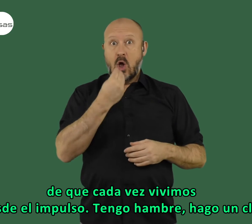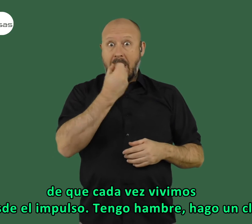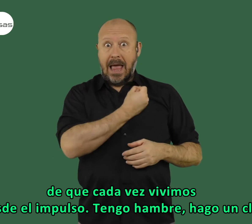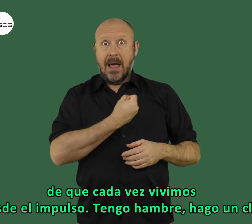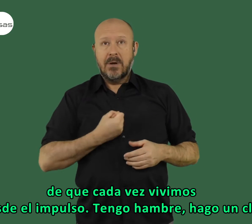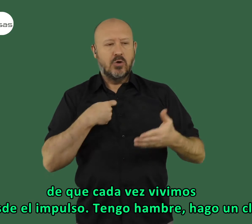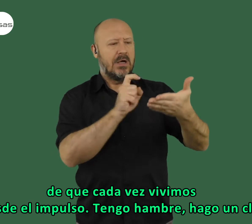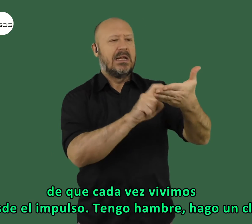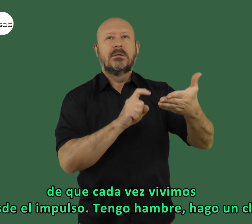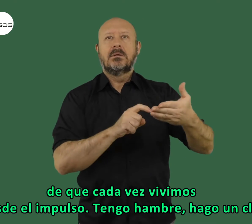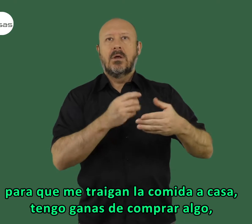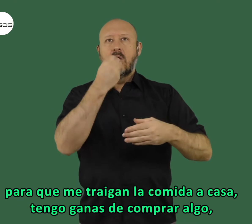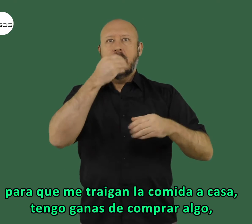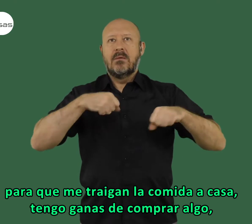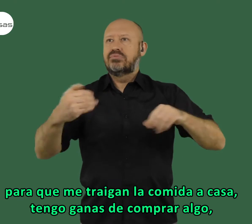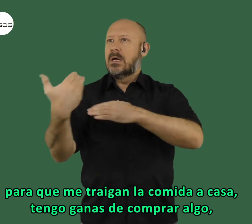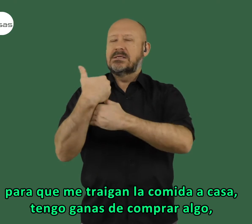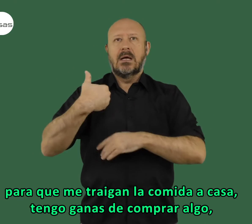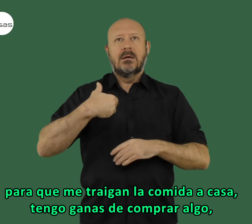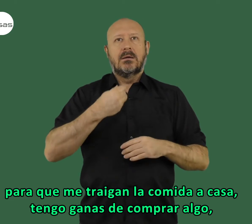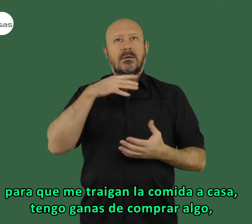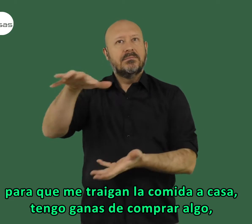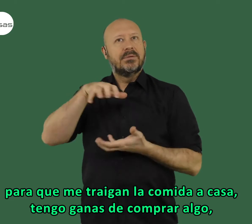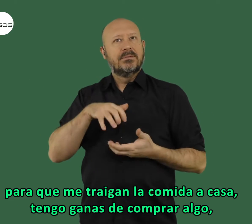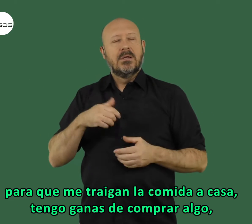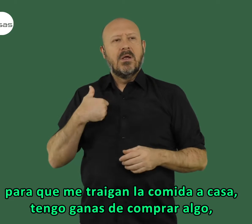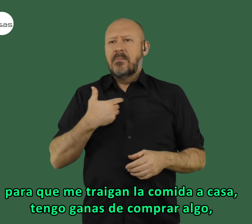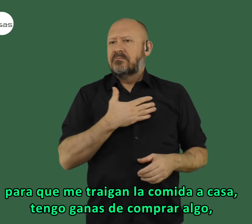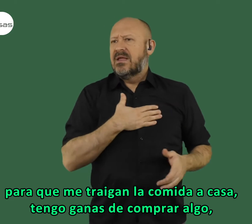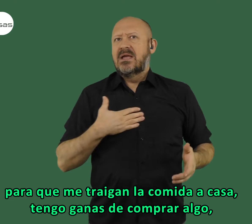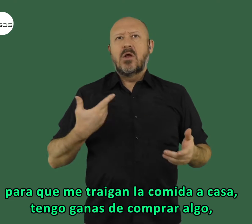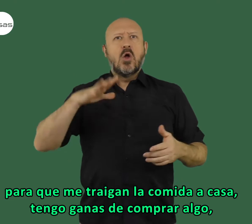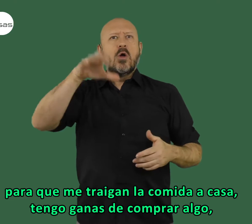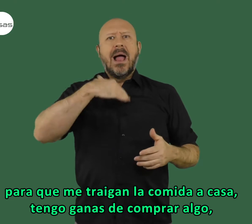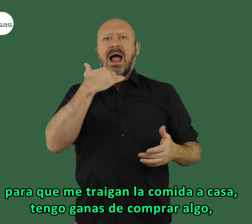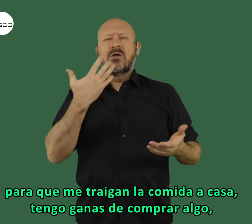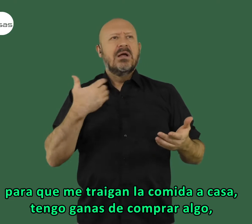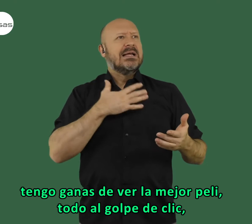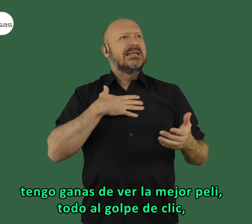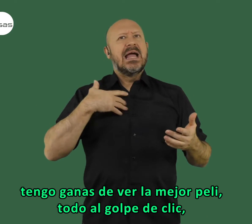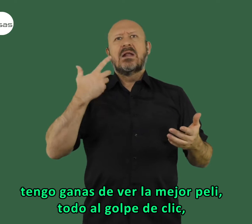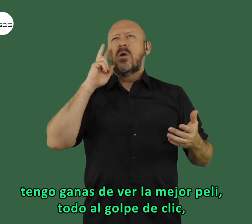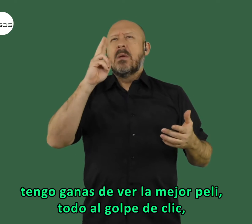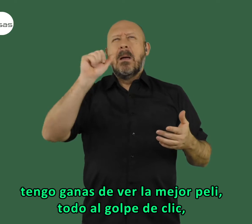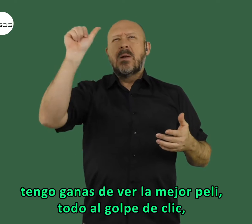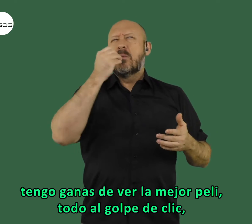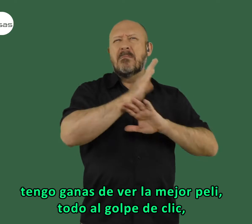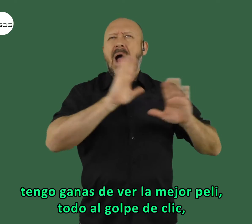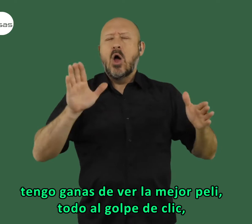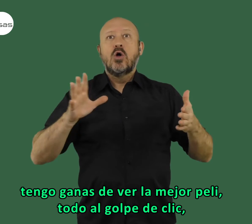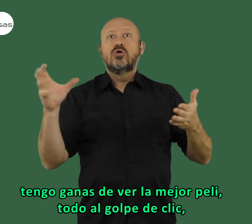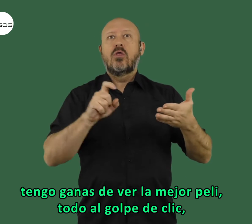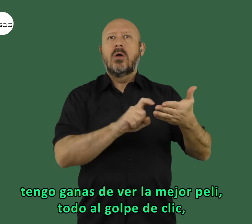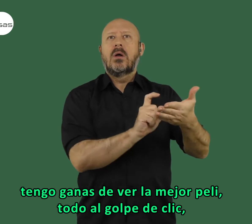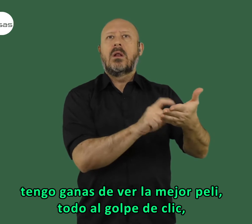hambre, hago un clic para que me traigan la comida a casa. Tengo ganas de comprar algo, tengo ganas de ver la mejor